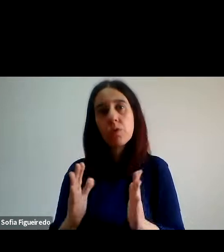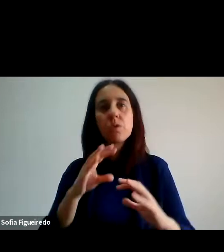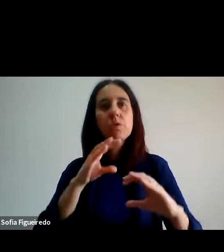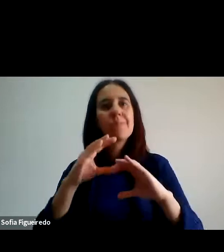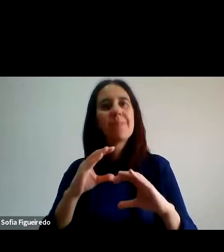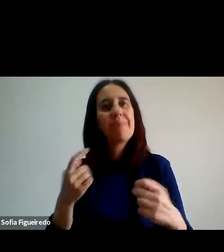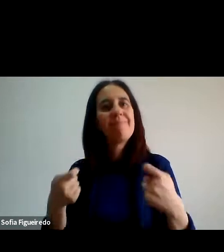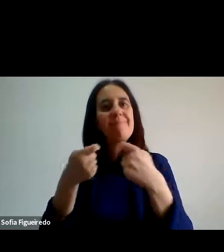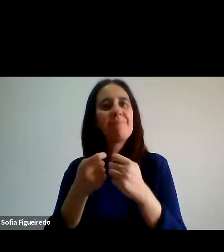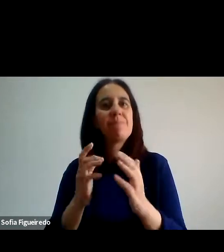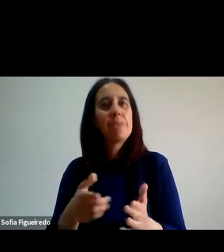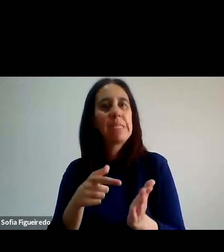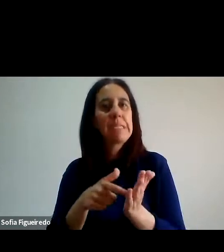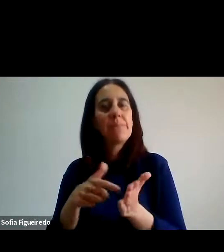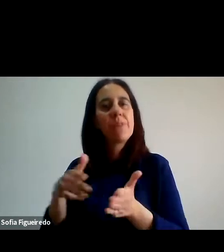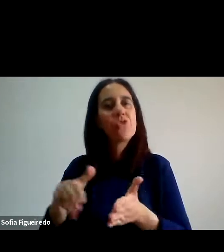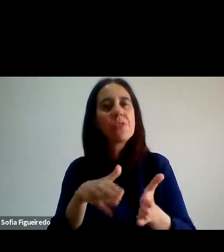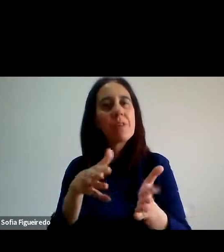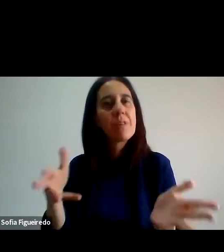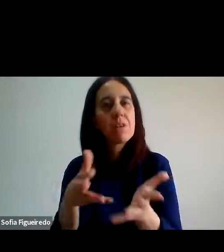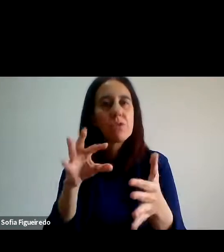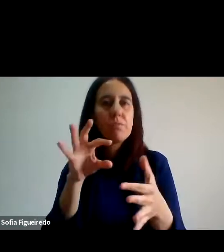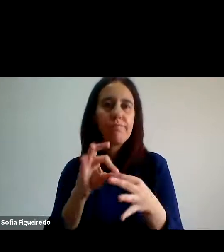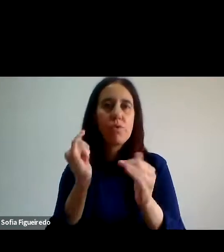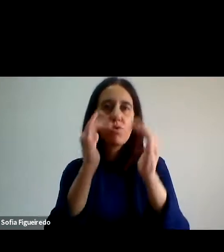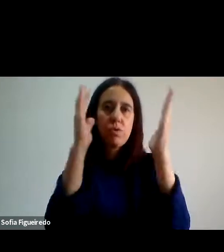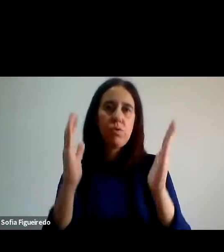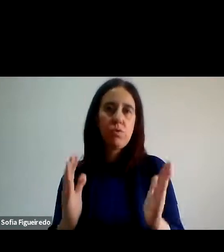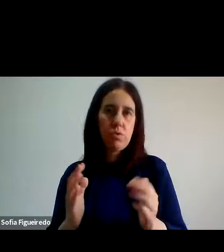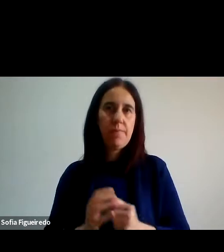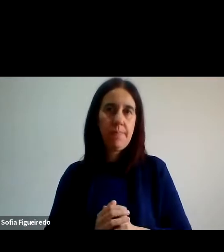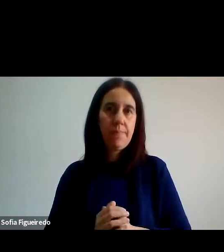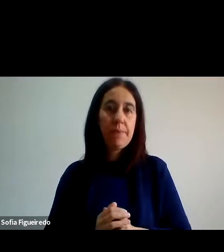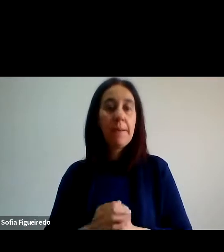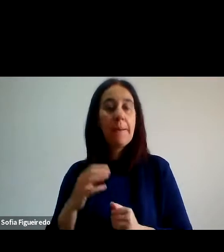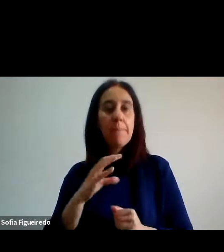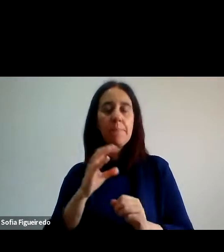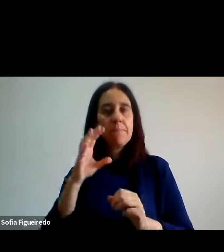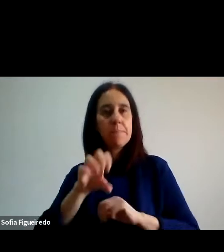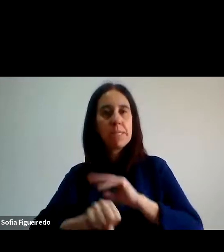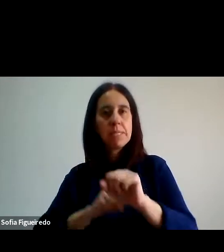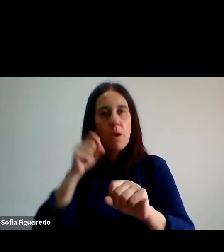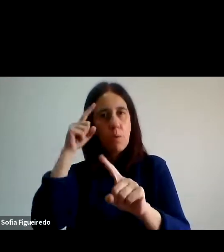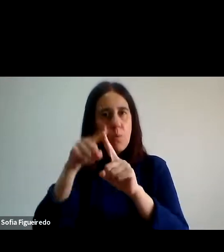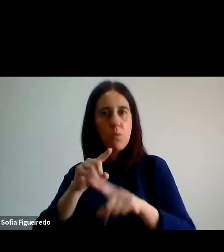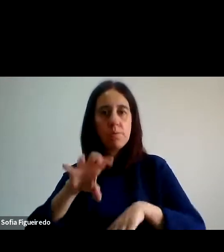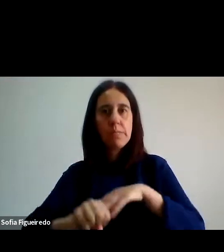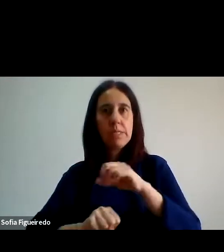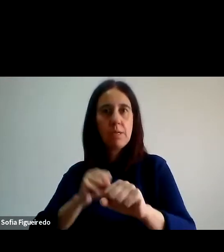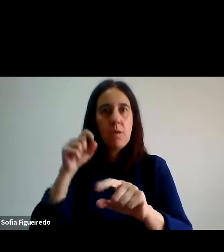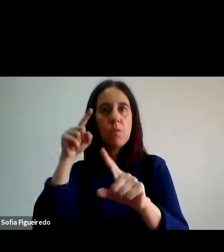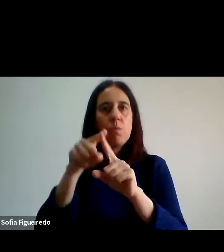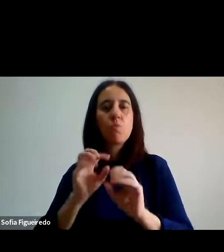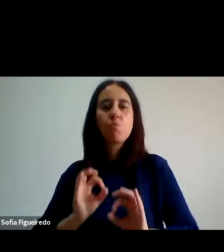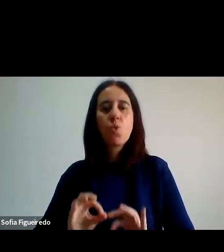servir essa dimensão estratégica ligada às organizações. Cumprirmos a nossa missão. Cumprir a nossa missão não é dizer